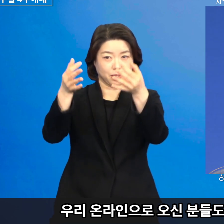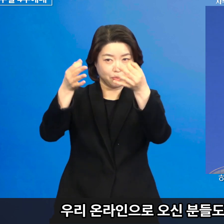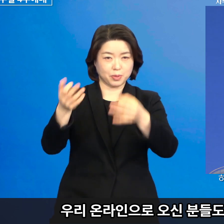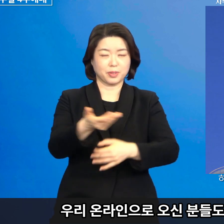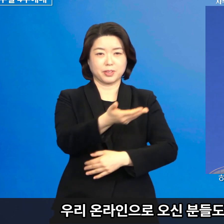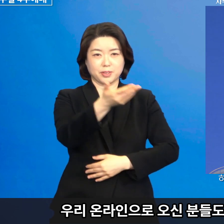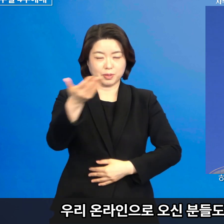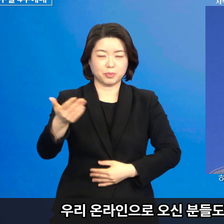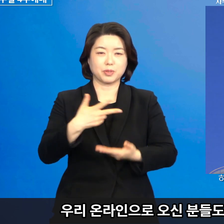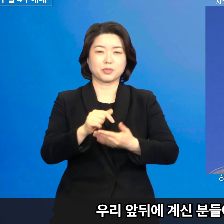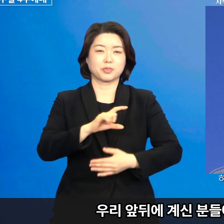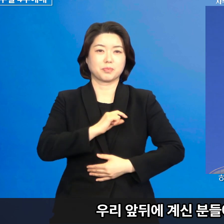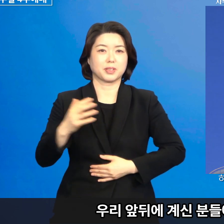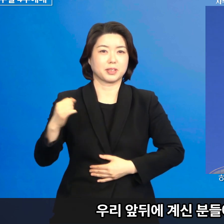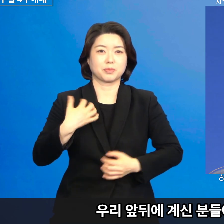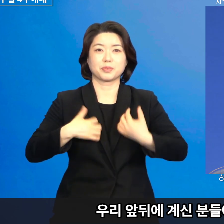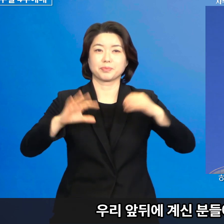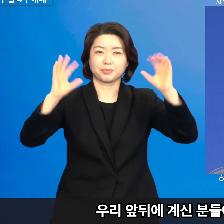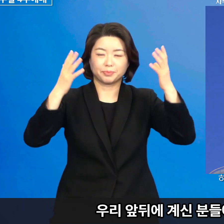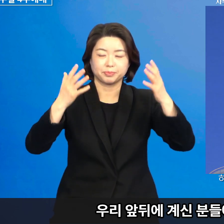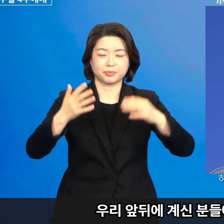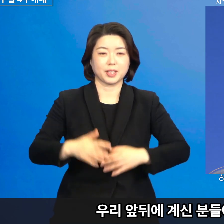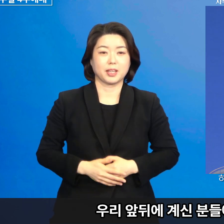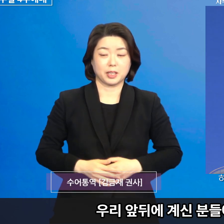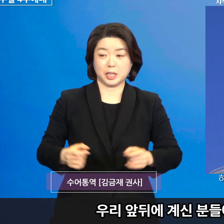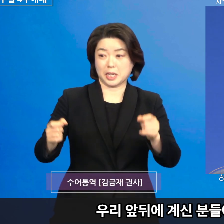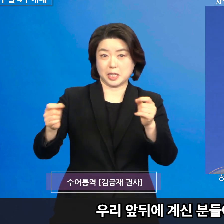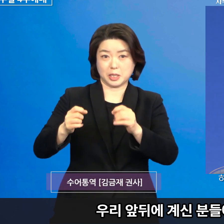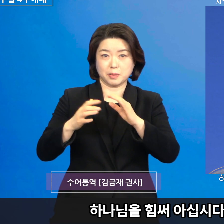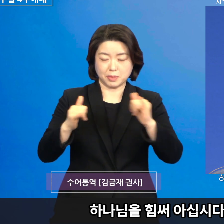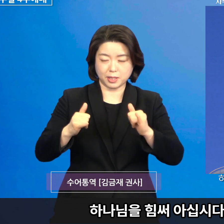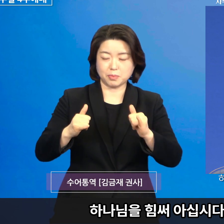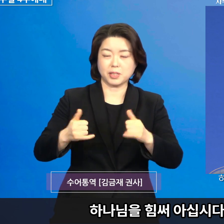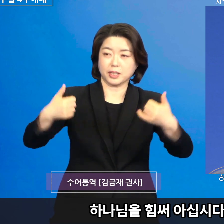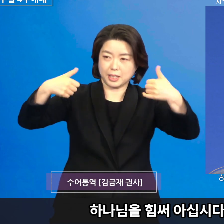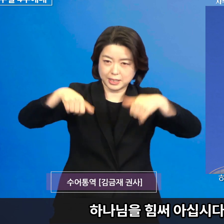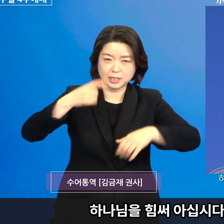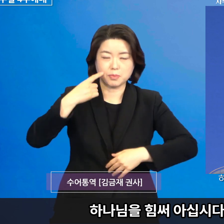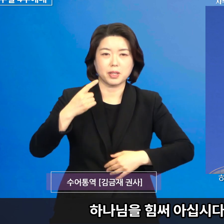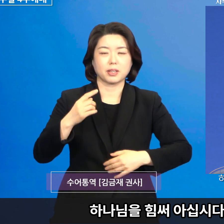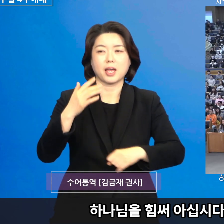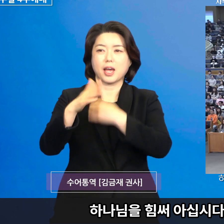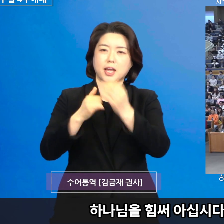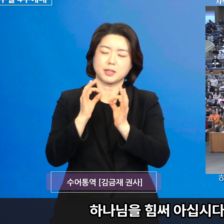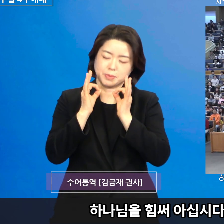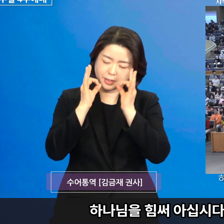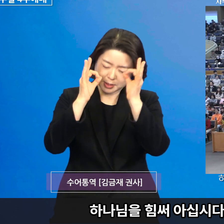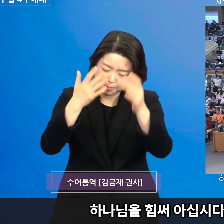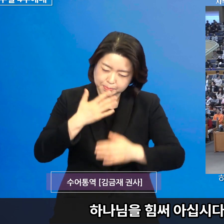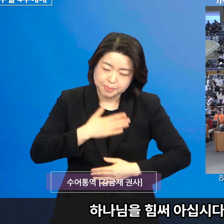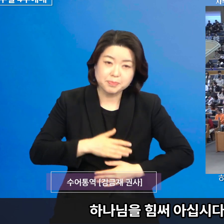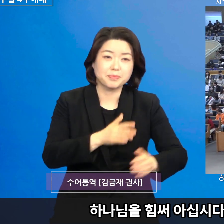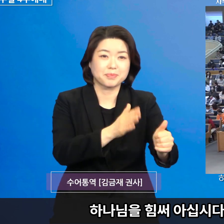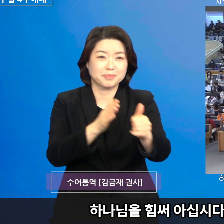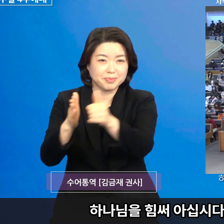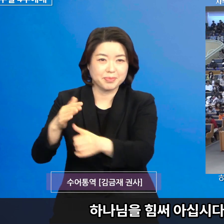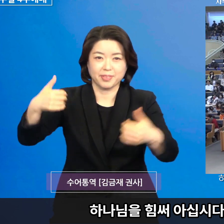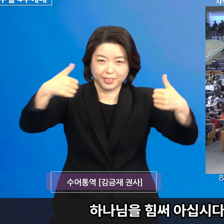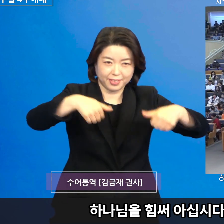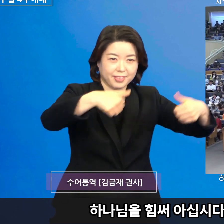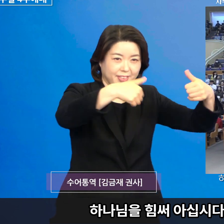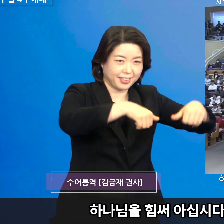분들도 주의 이름으로 환영합니다. 우리 앞뒤에 계신 분들에게 인사하겠습니다. 하나님을 힘써 아십시다. 우리 인사하겠습니다.